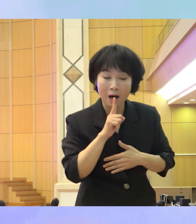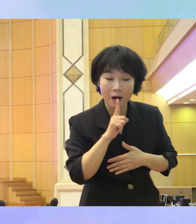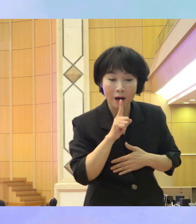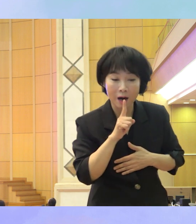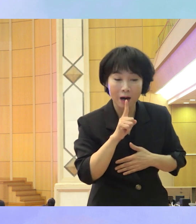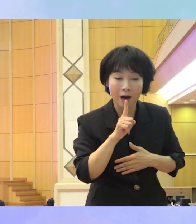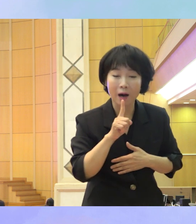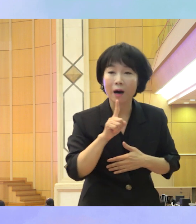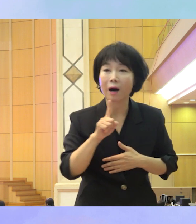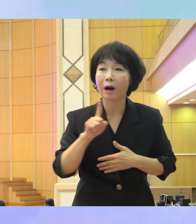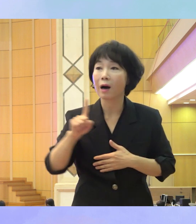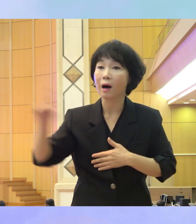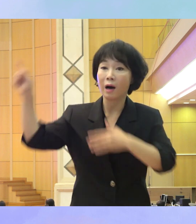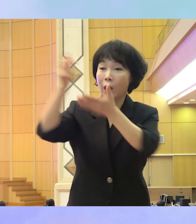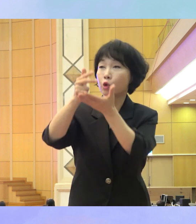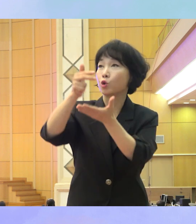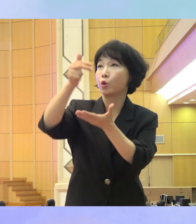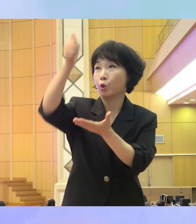바라보아라.